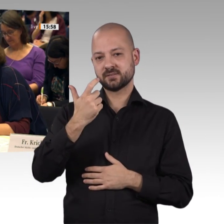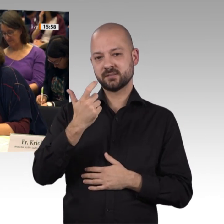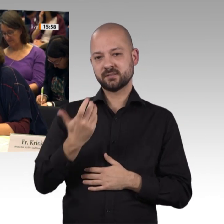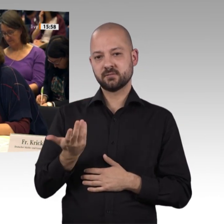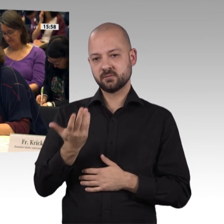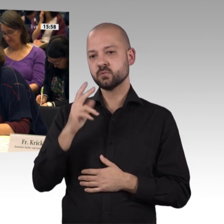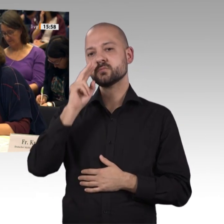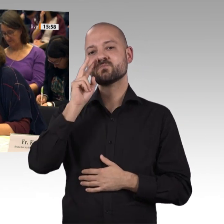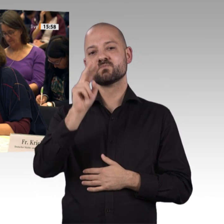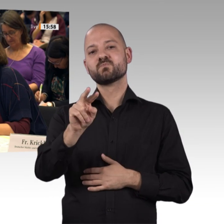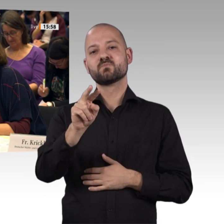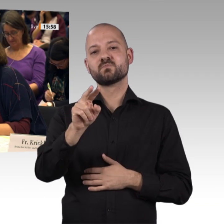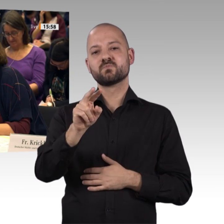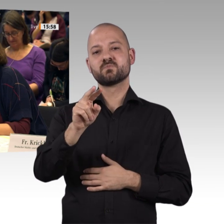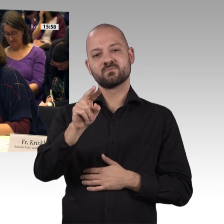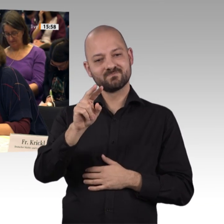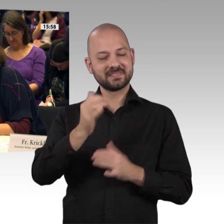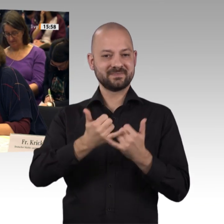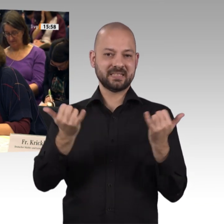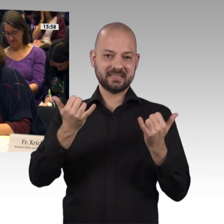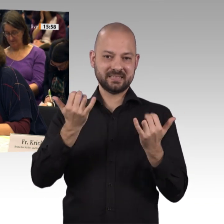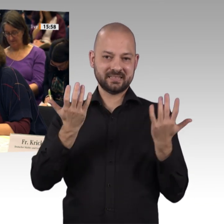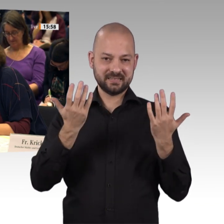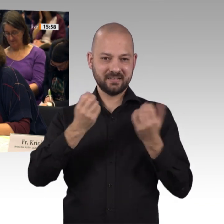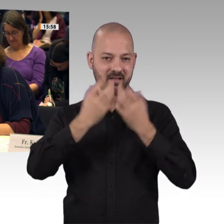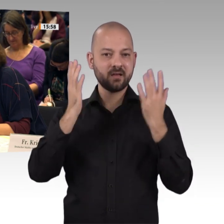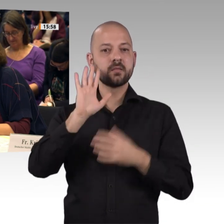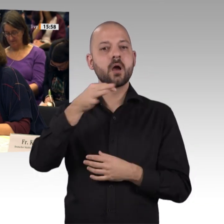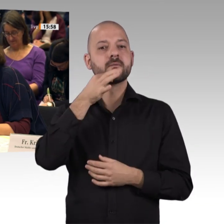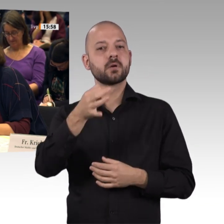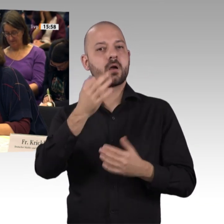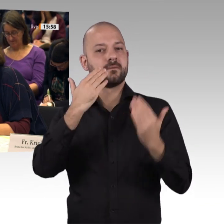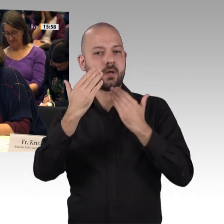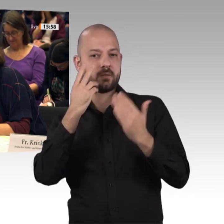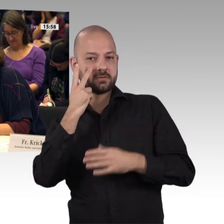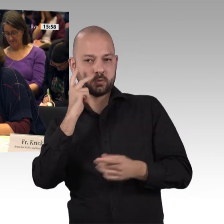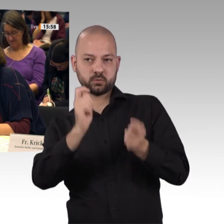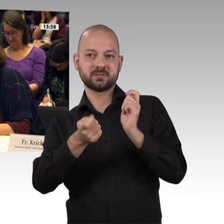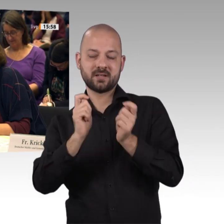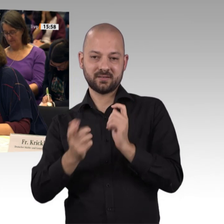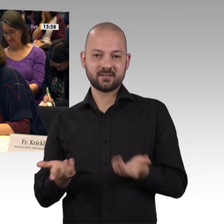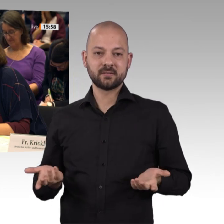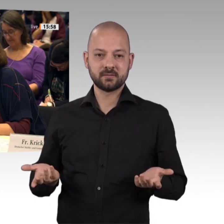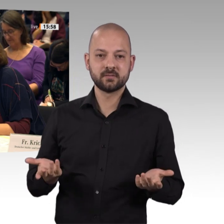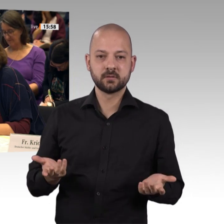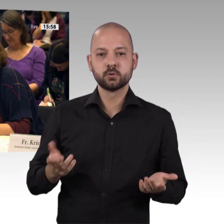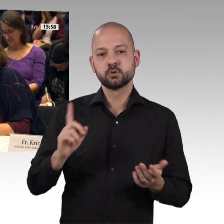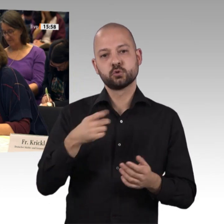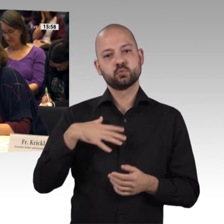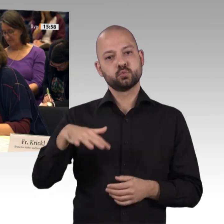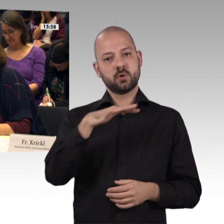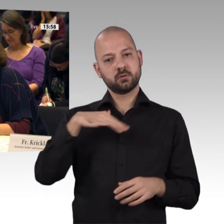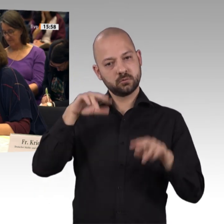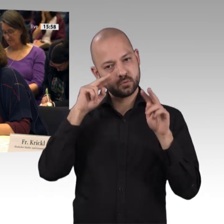der Angehörigen sehen. Jetzt werden 75% der Pflegebedürftigen von den Angehörigen gepflegt. Und wir